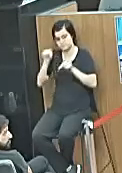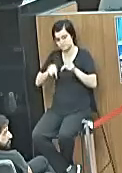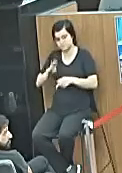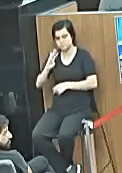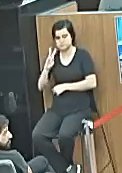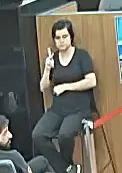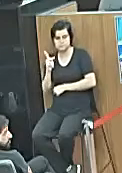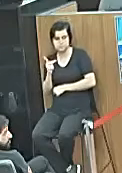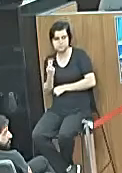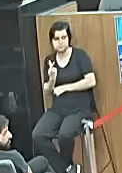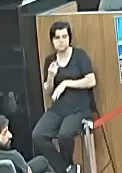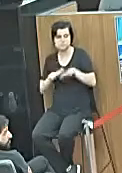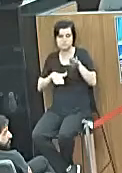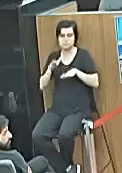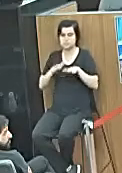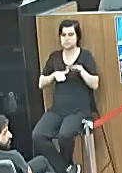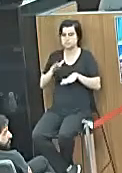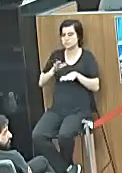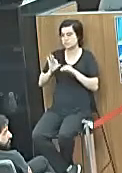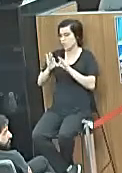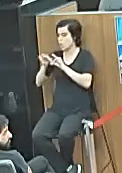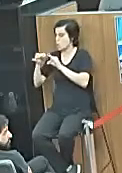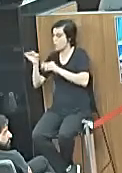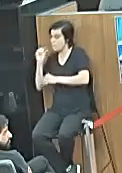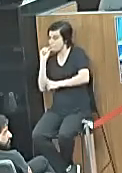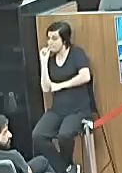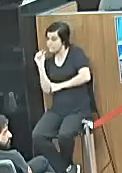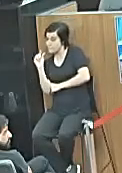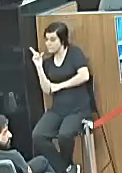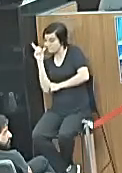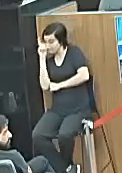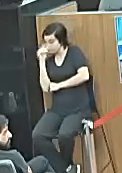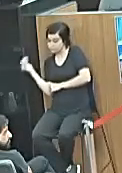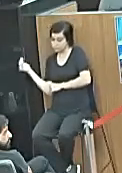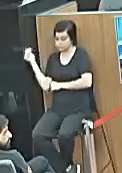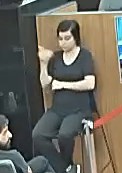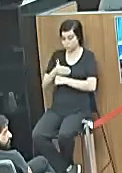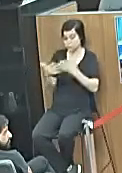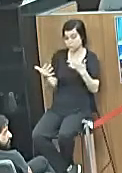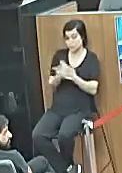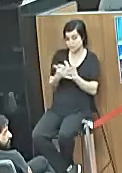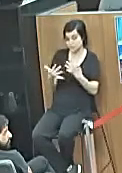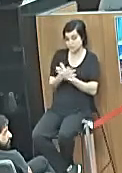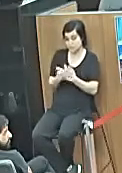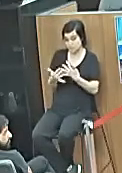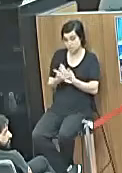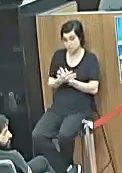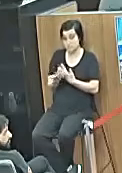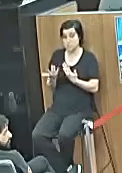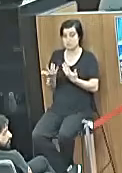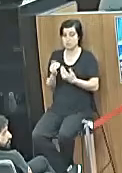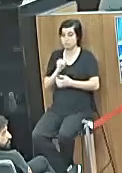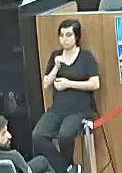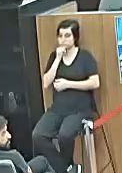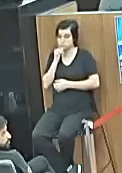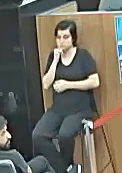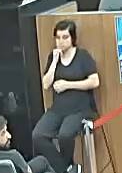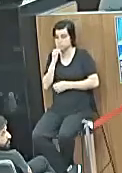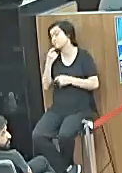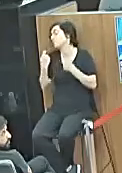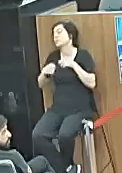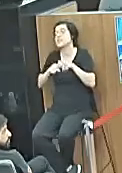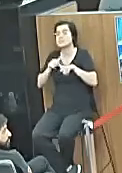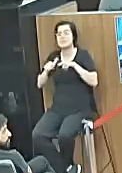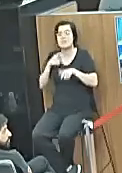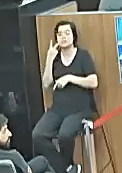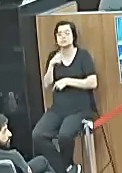horizonte que mora em dias mais afastados já fica até meio difícil a gente ver que por cento várias vezes para que são autônomos não tem que dependem do